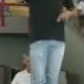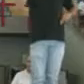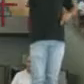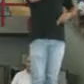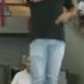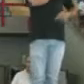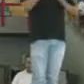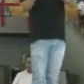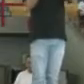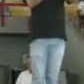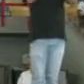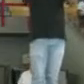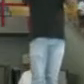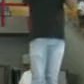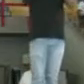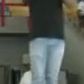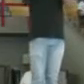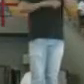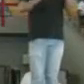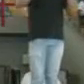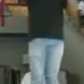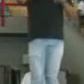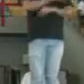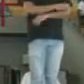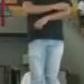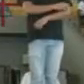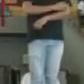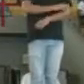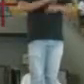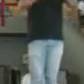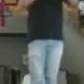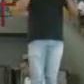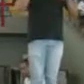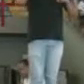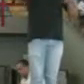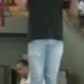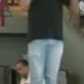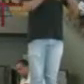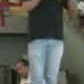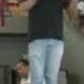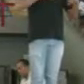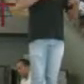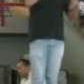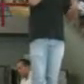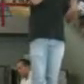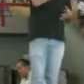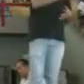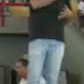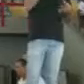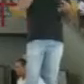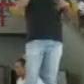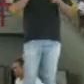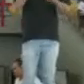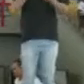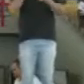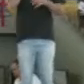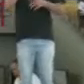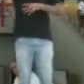rápido ela aparece na redação, melhor. Muita gente confunde opinião com